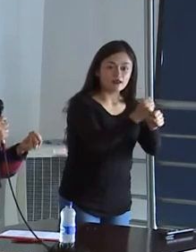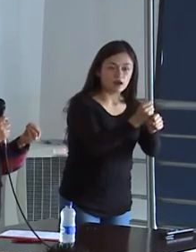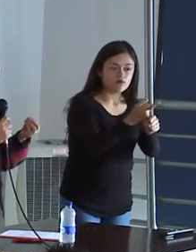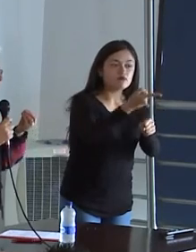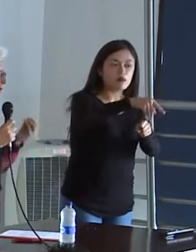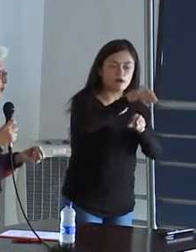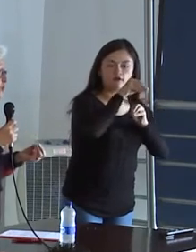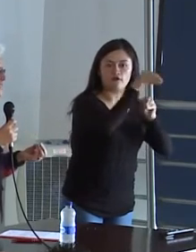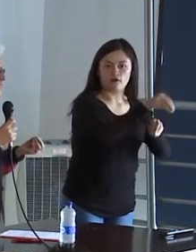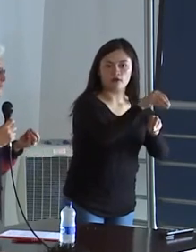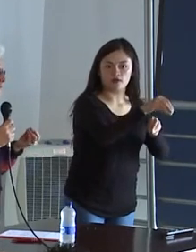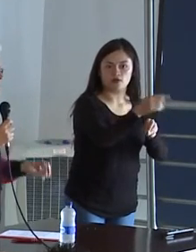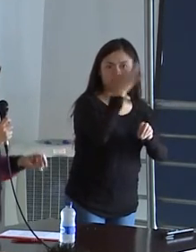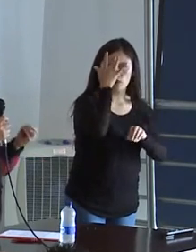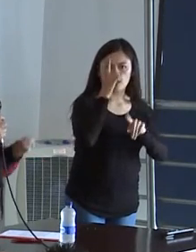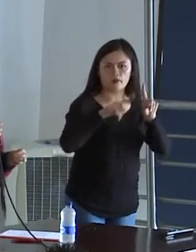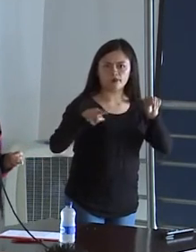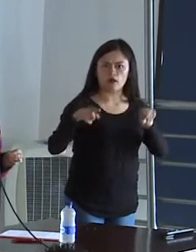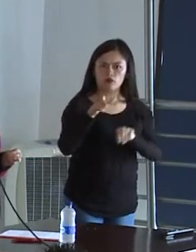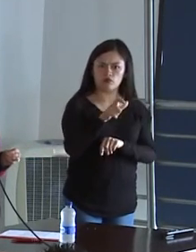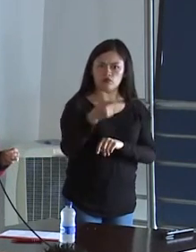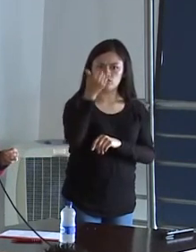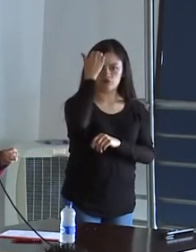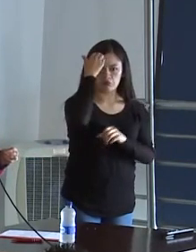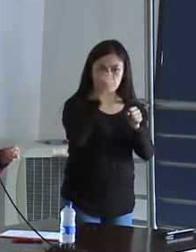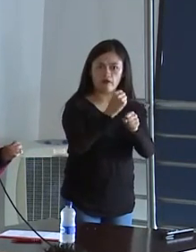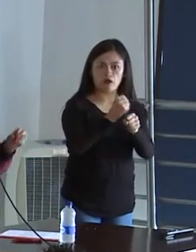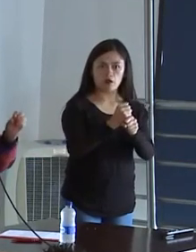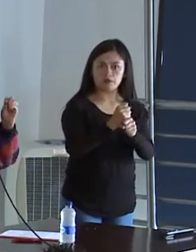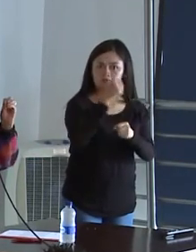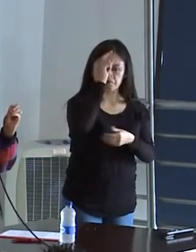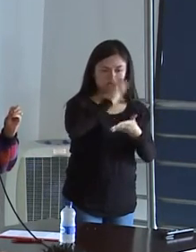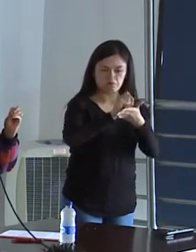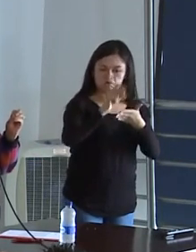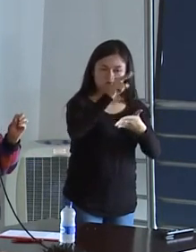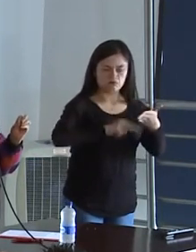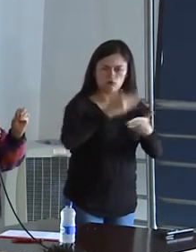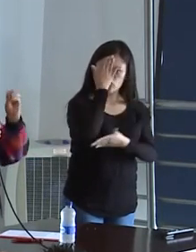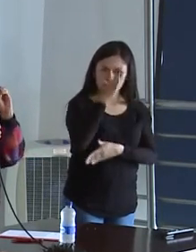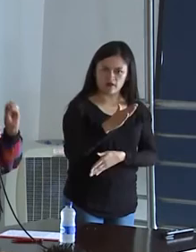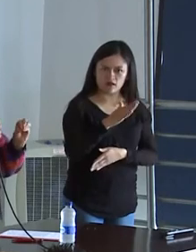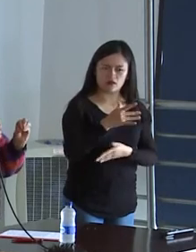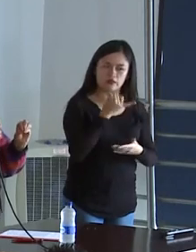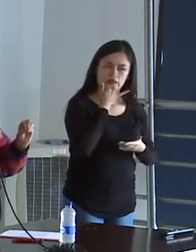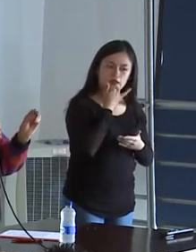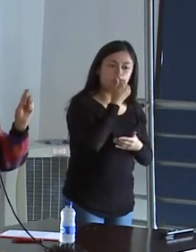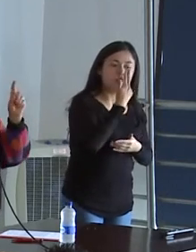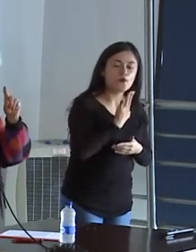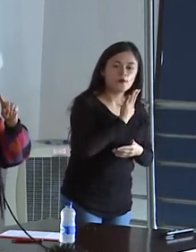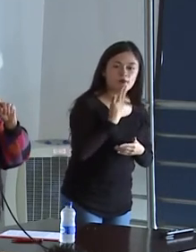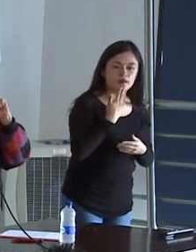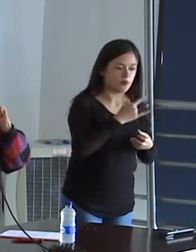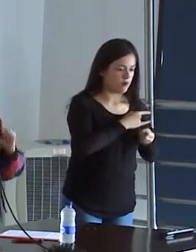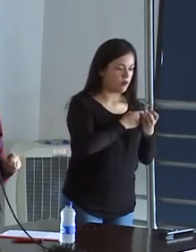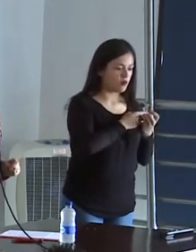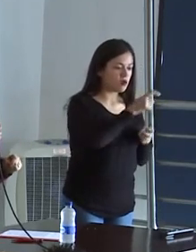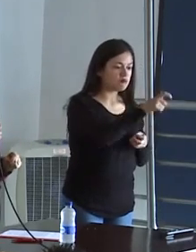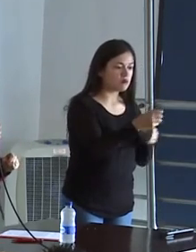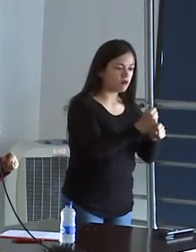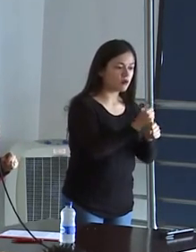tuviera trabajadores analfabetas o sin la primaria. Esa es la base del compromiso que llevó a